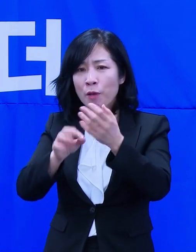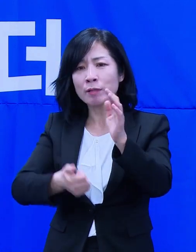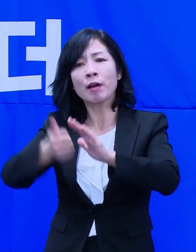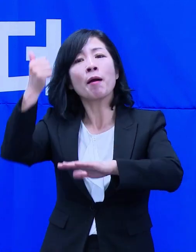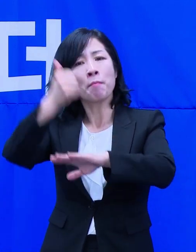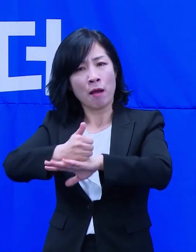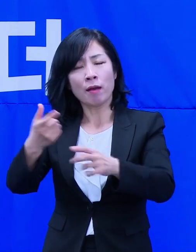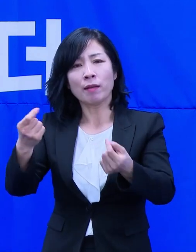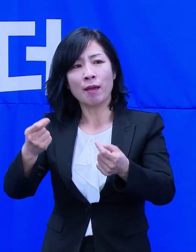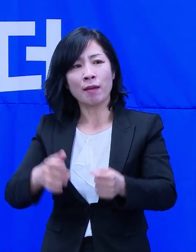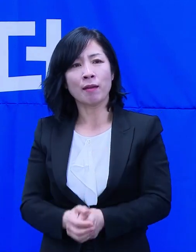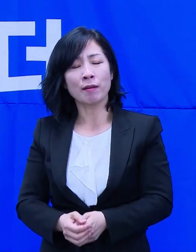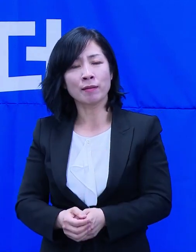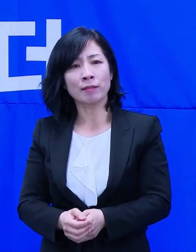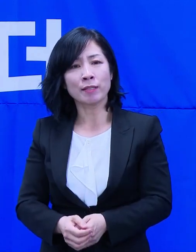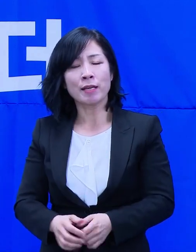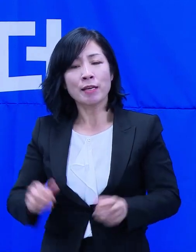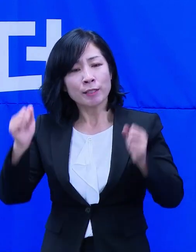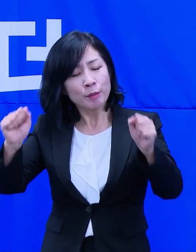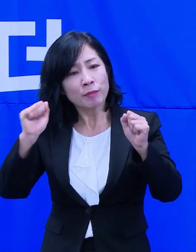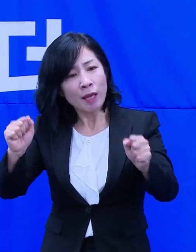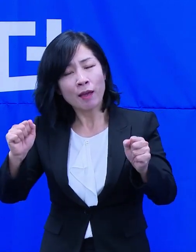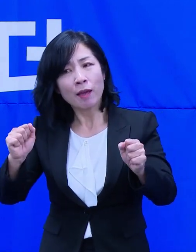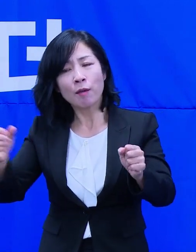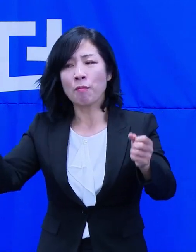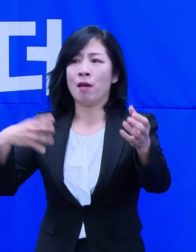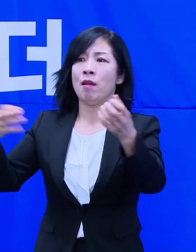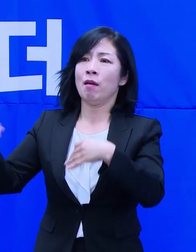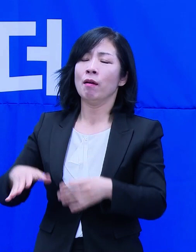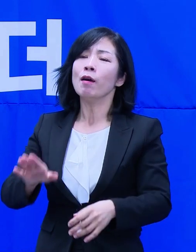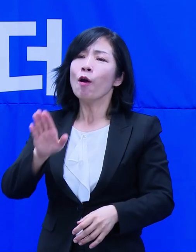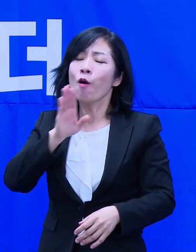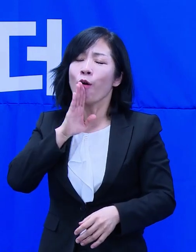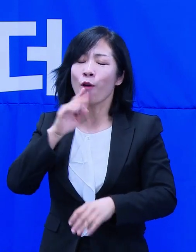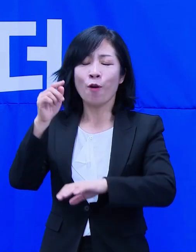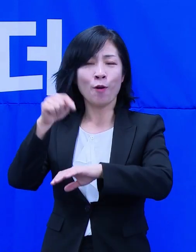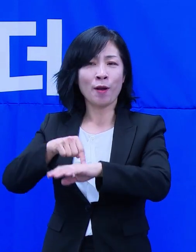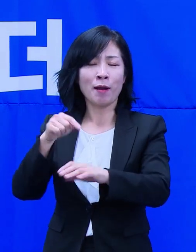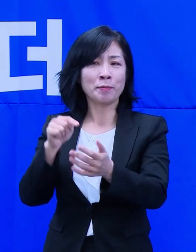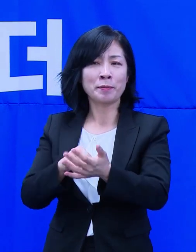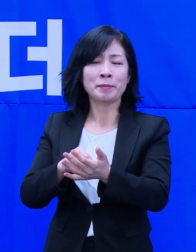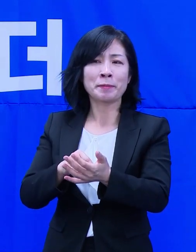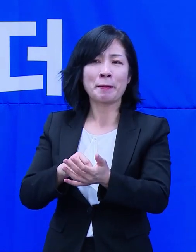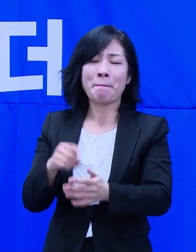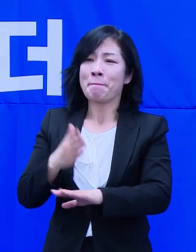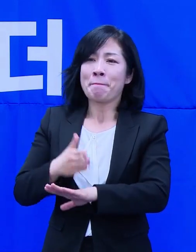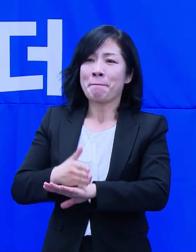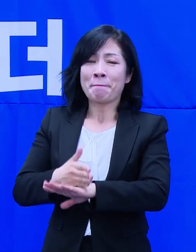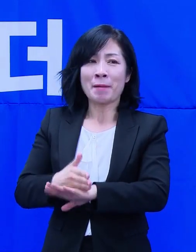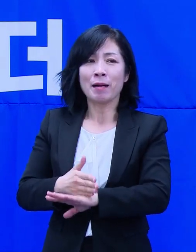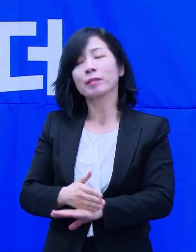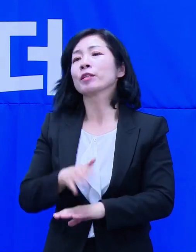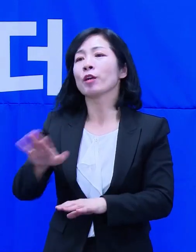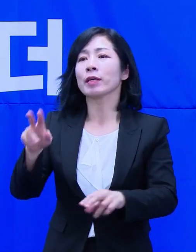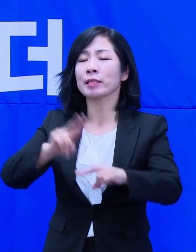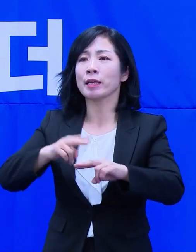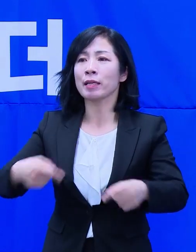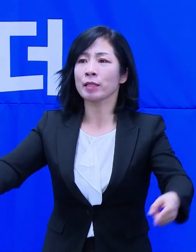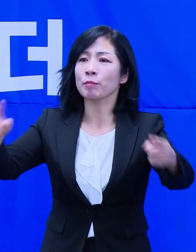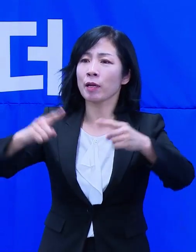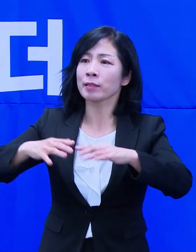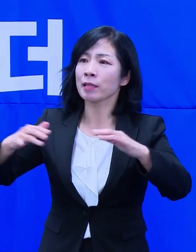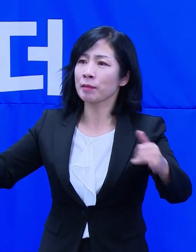같아. 힘내셔. 이렇게 말씀해 주시는데 제가 얼마나 감사했는지 모릅니다. 이 자리에 함께 해주신 여러분들,